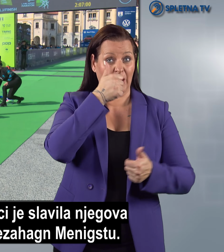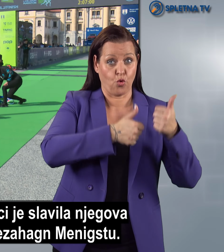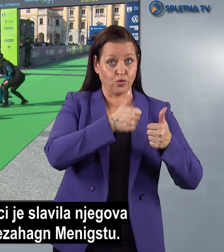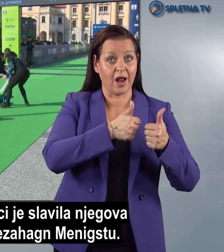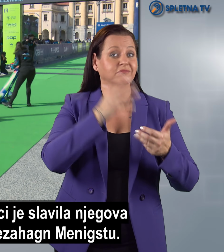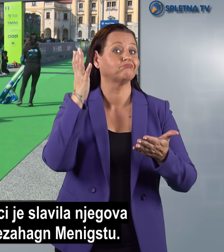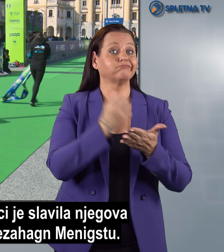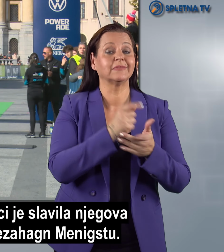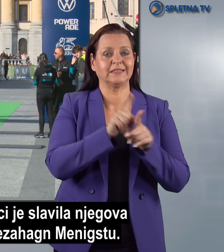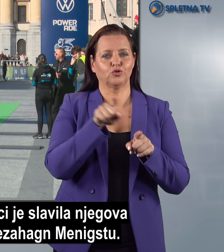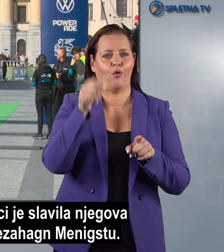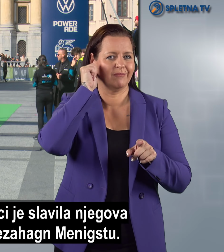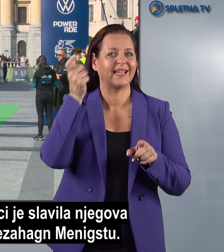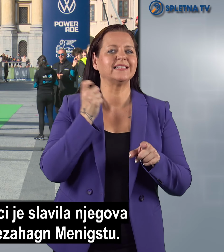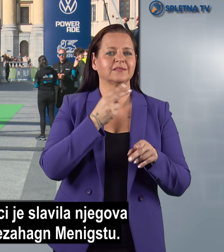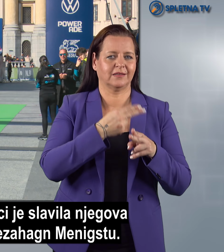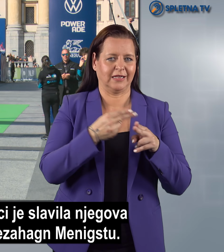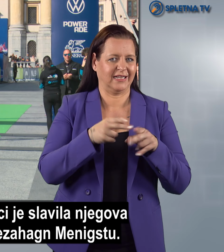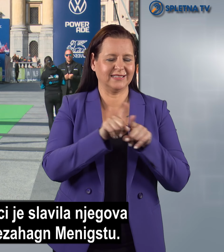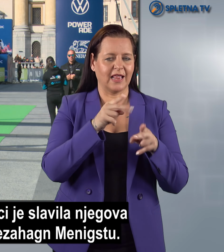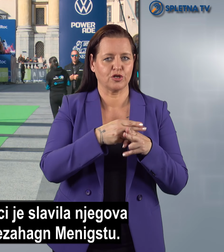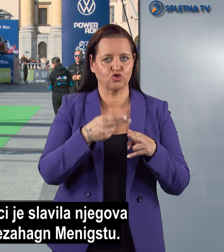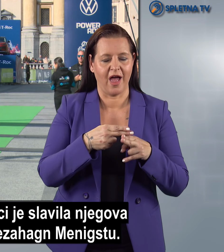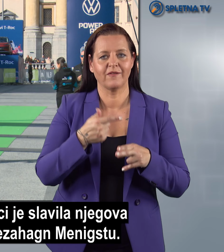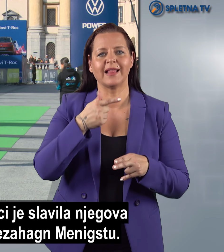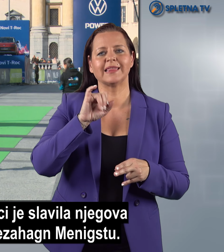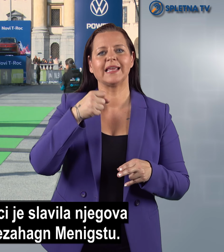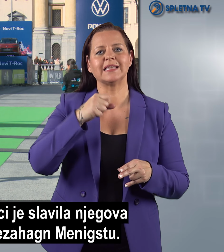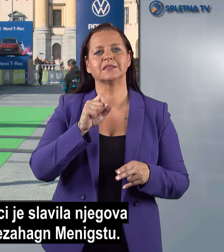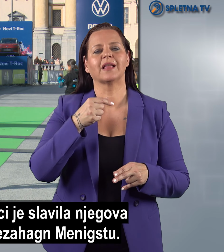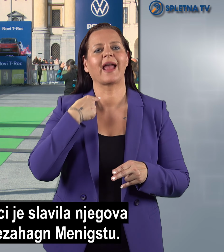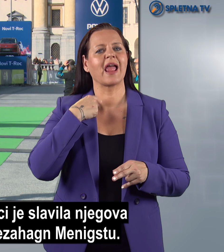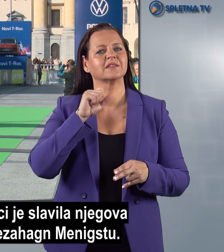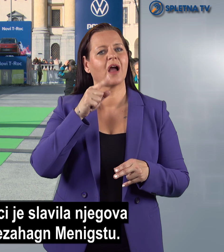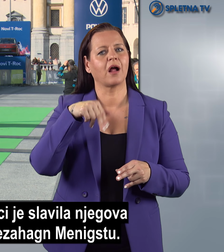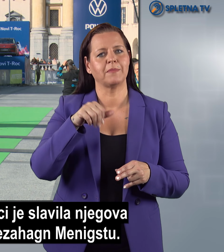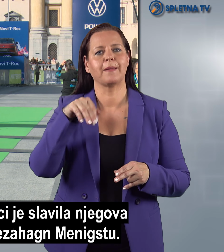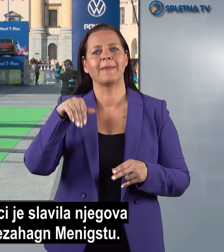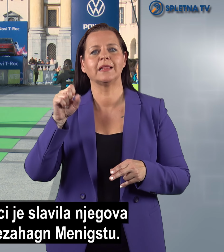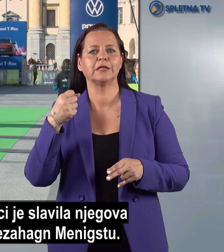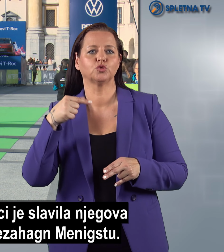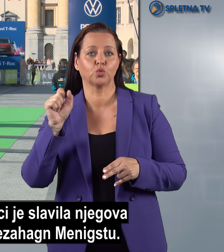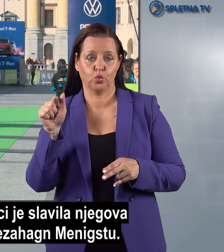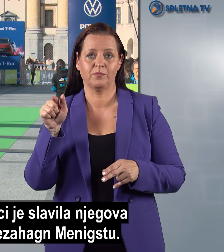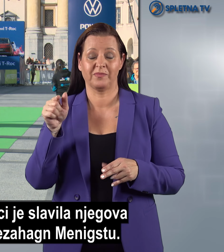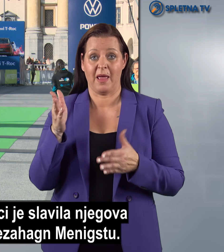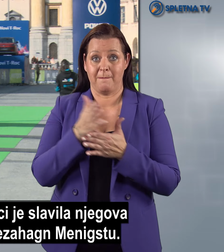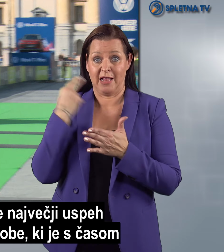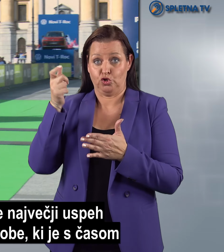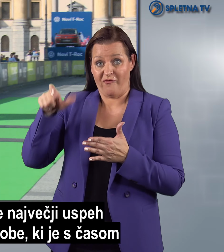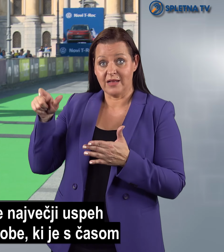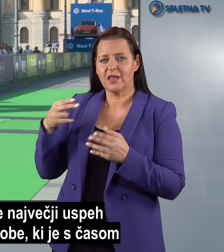52 sekund. V ženski konkurenci je slavila njegova rojakinja Tigist Kezahagen